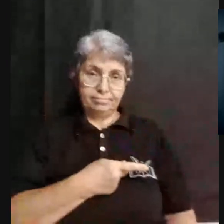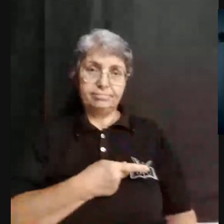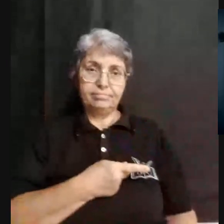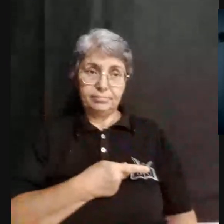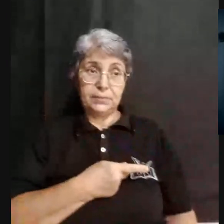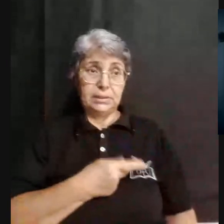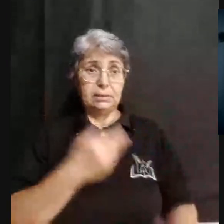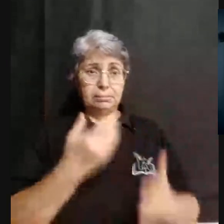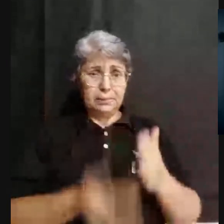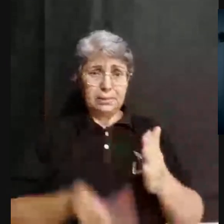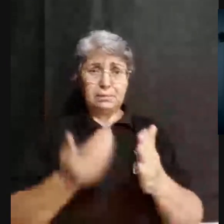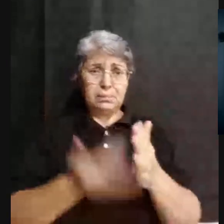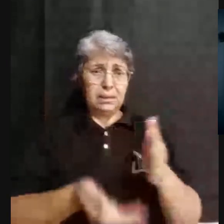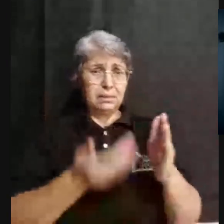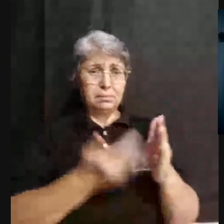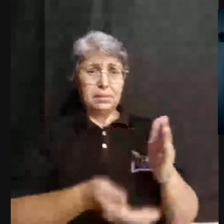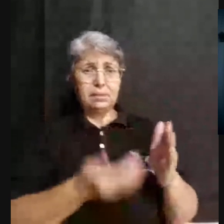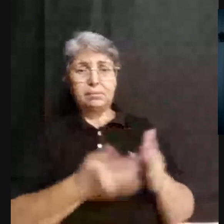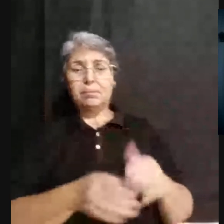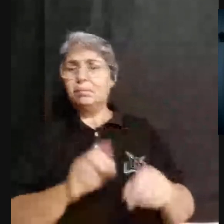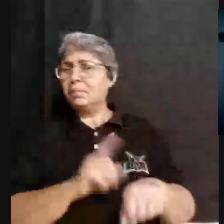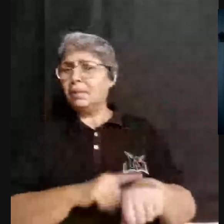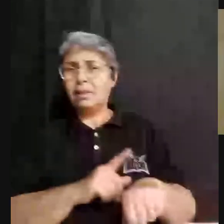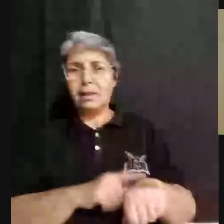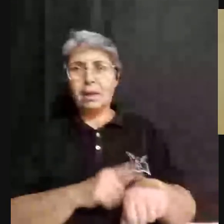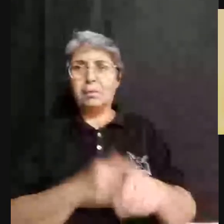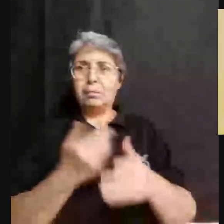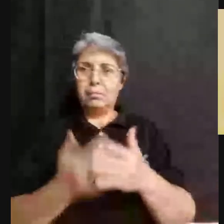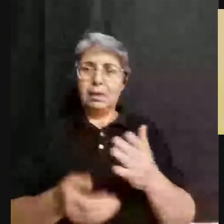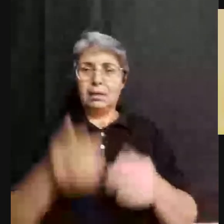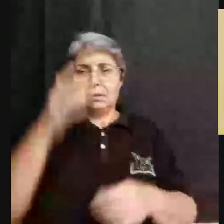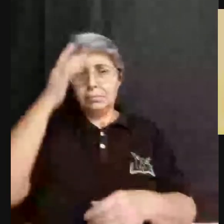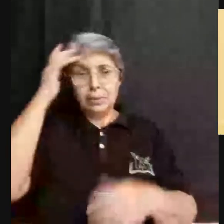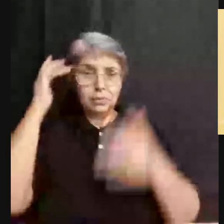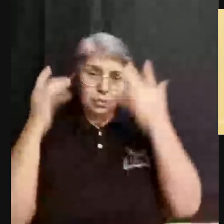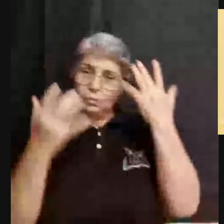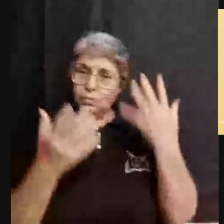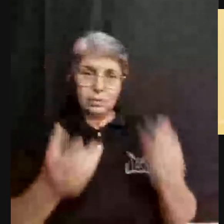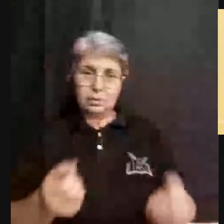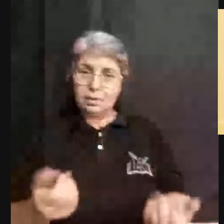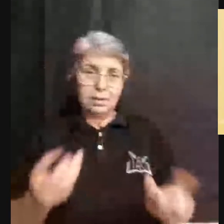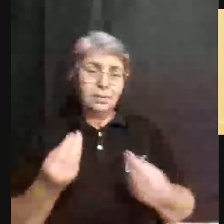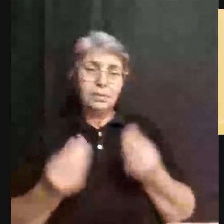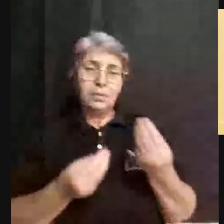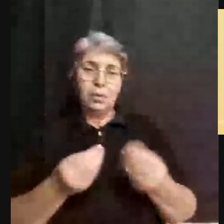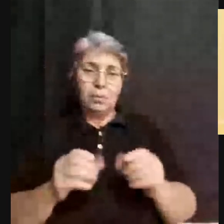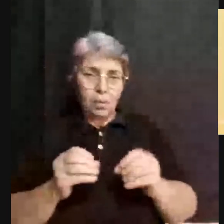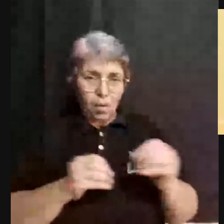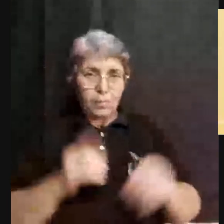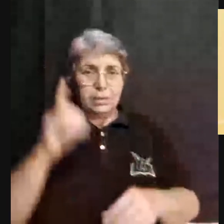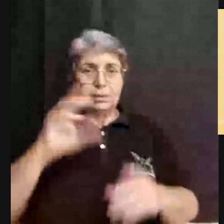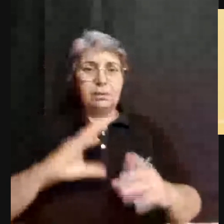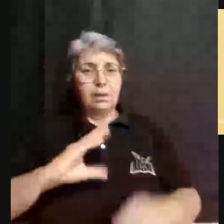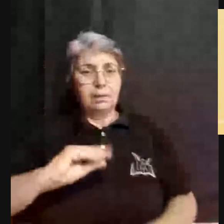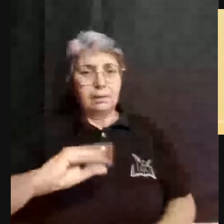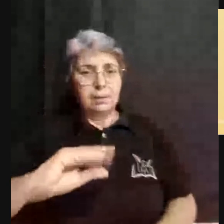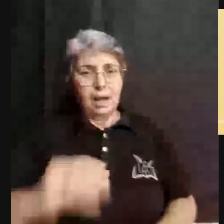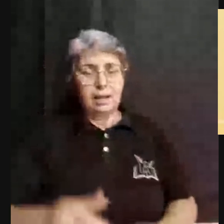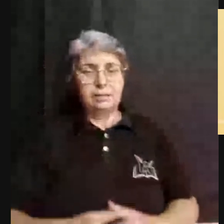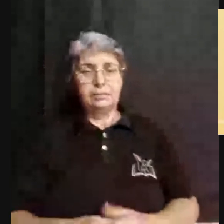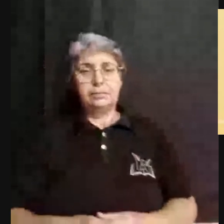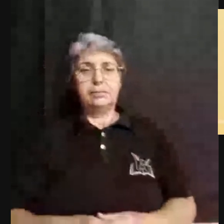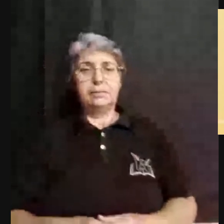aqui a irmã White cita alguns. Ela diz que se homens tais como o pastor Smith, o pastor Van Horn e o pastor